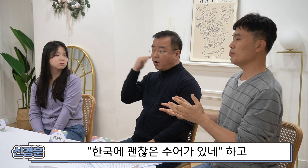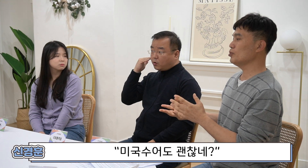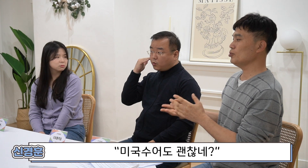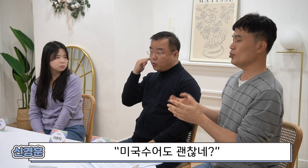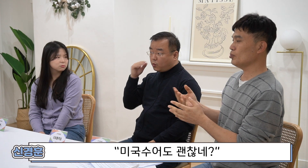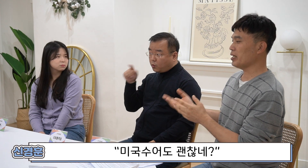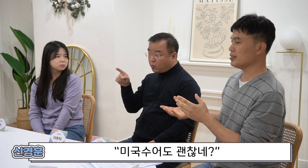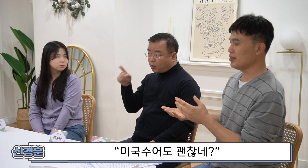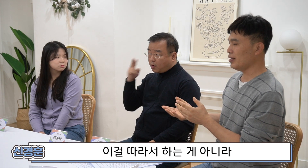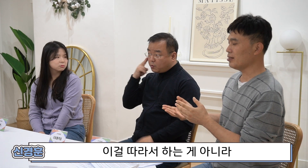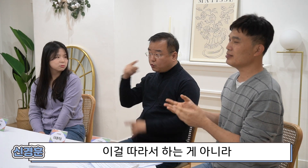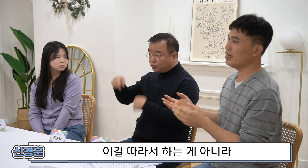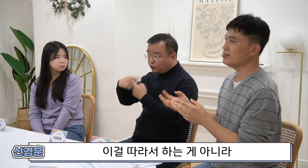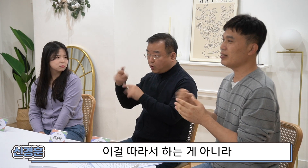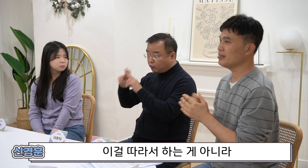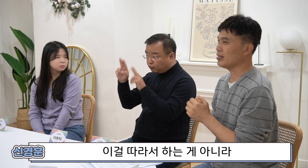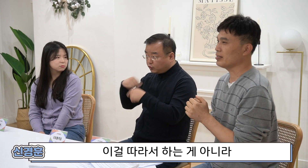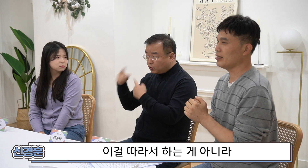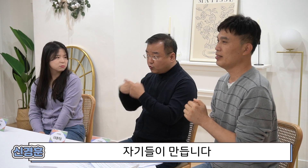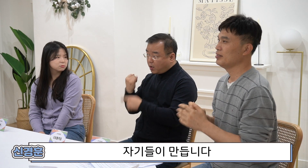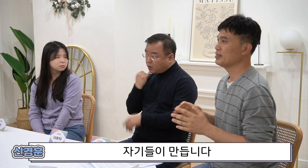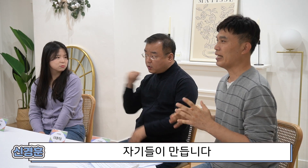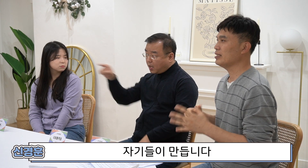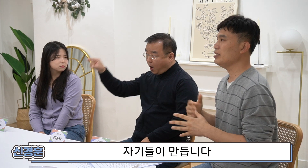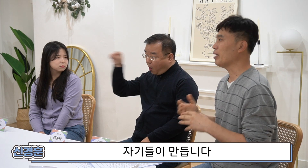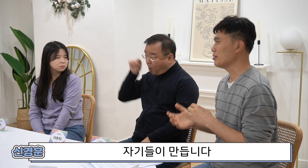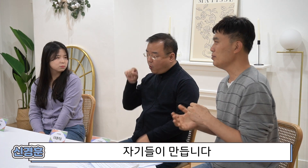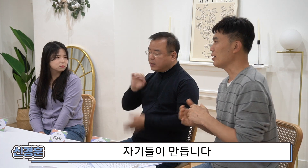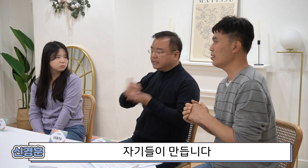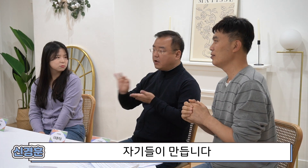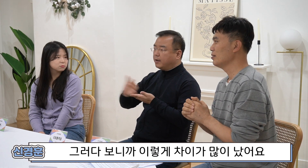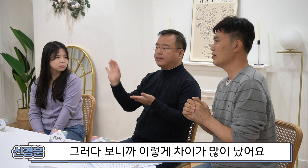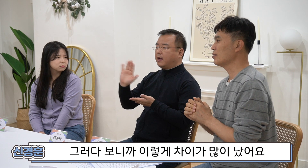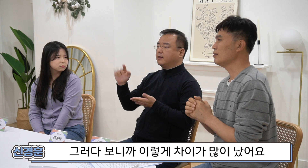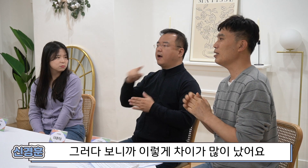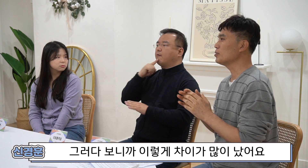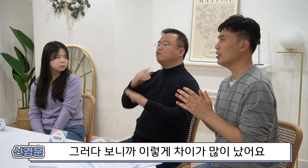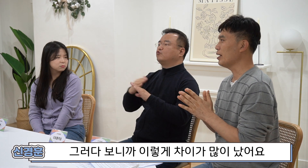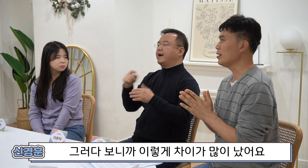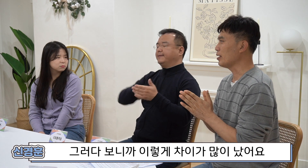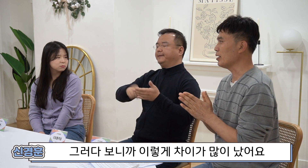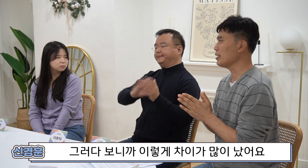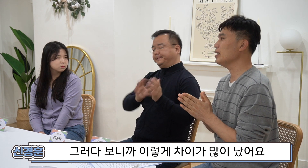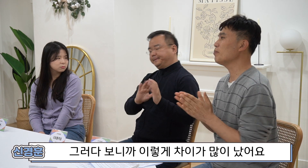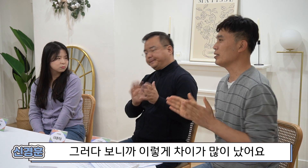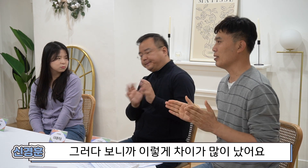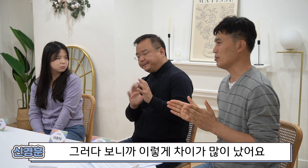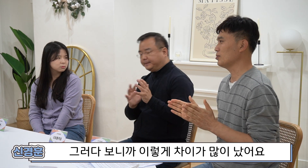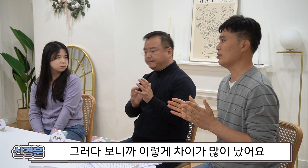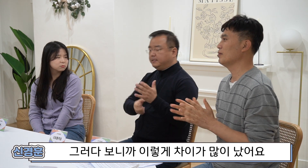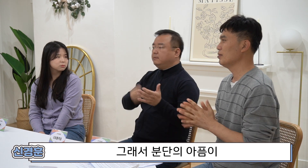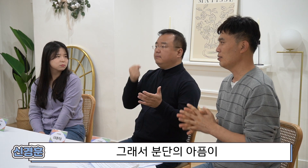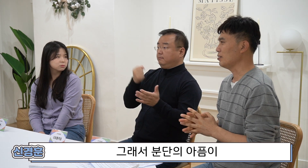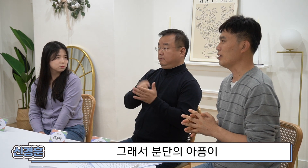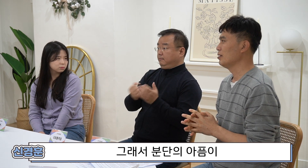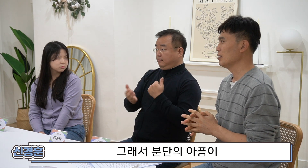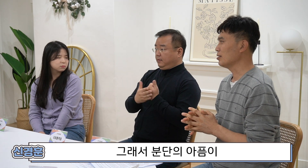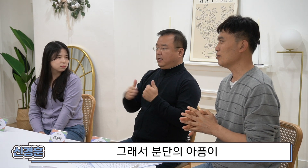미국 수어도 괜찮네 이걸 따라서 하는 게 아니라 자기들이 만듭니다. 그러다 보니까 이렇게 차이가 많이 나요.